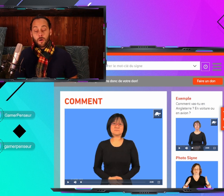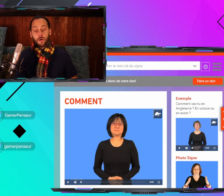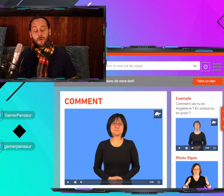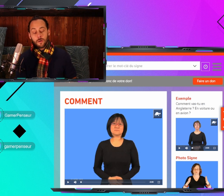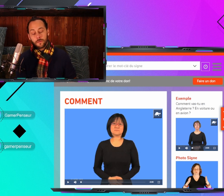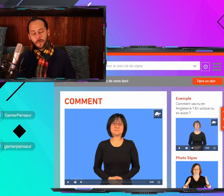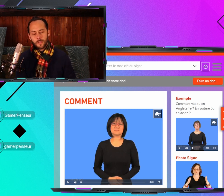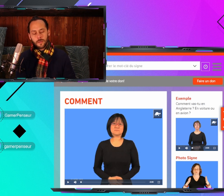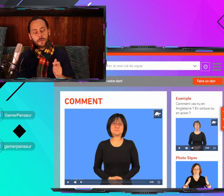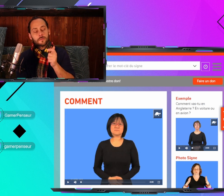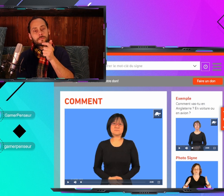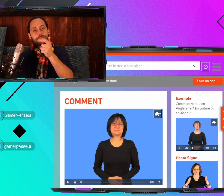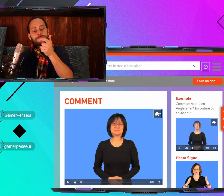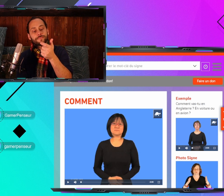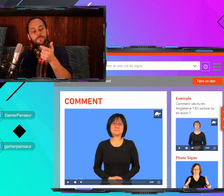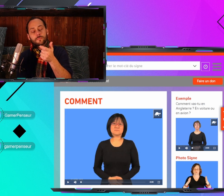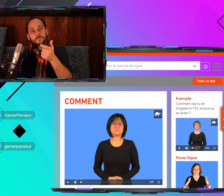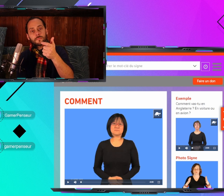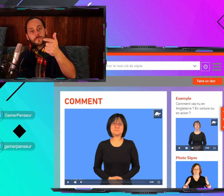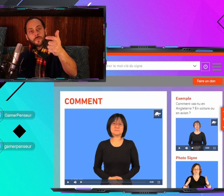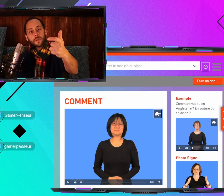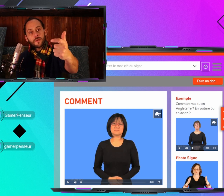Alors, Angleterre,